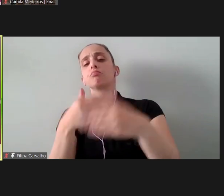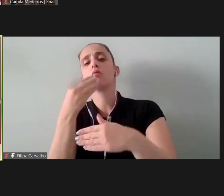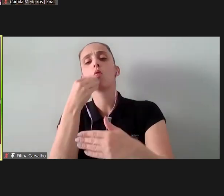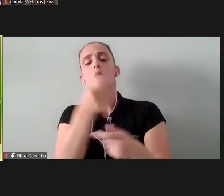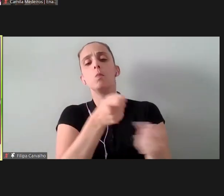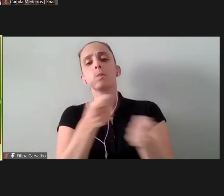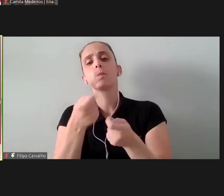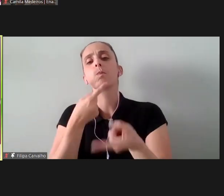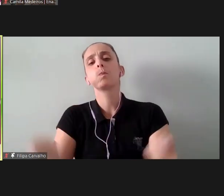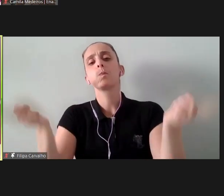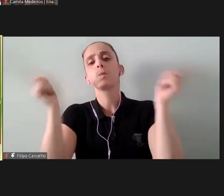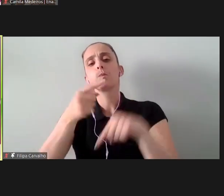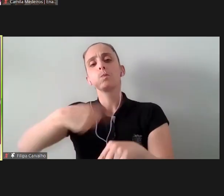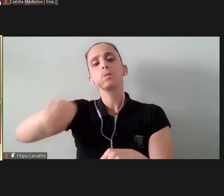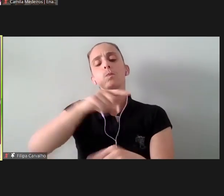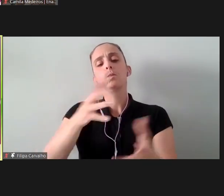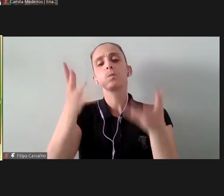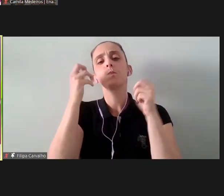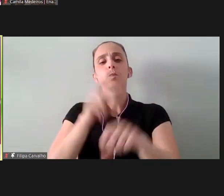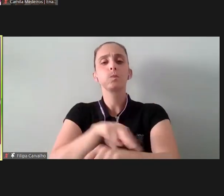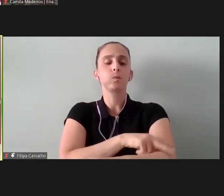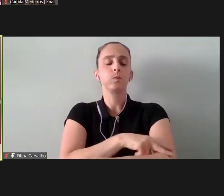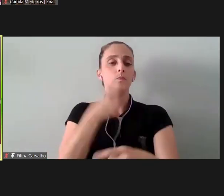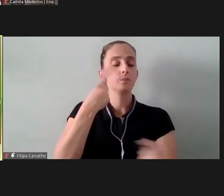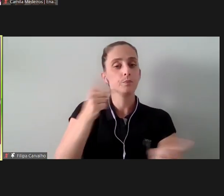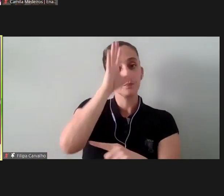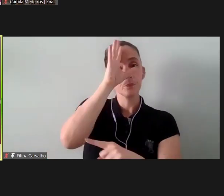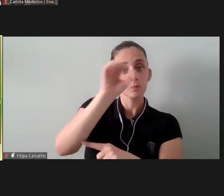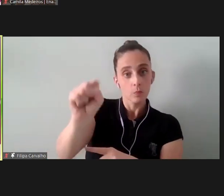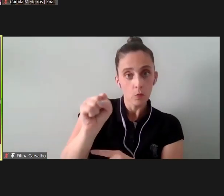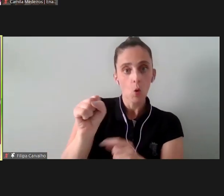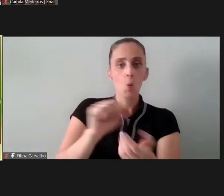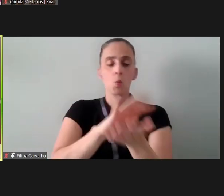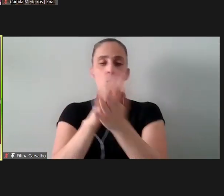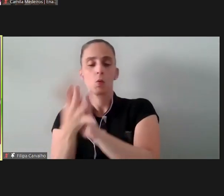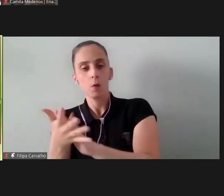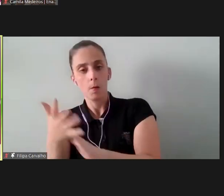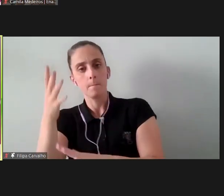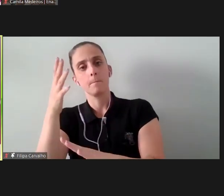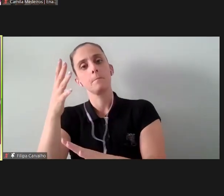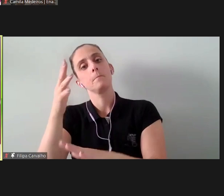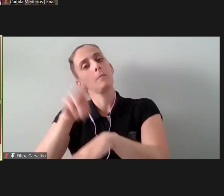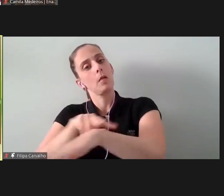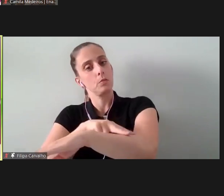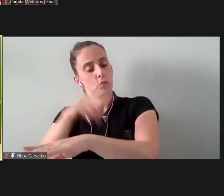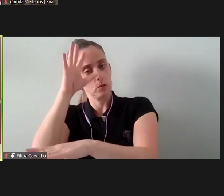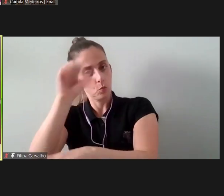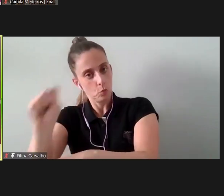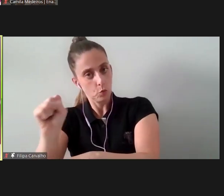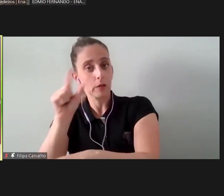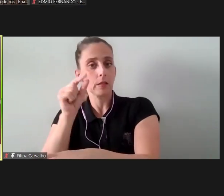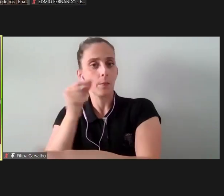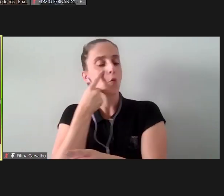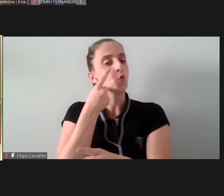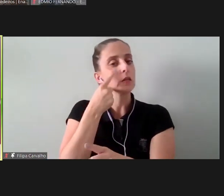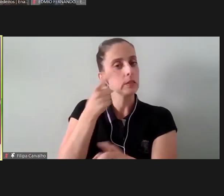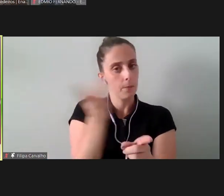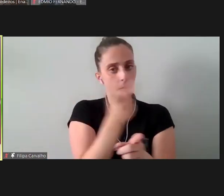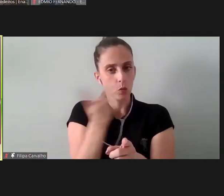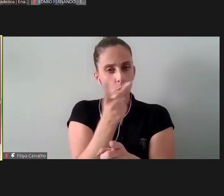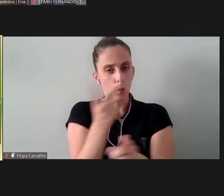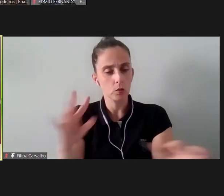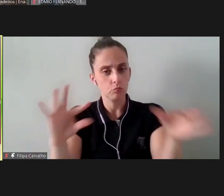visão mobilizar a administração pública para o conhecimento e mobilizar o conhecimento para a administração pública. A ousadia e